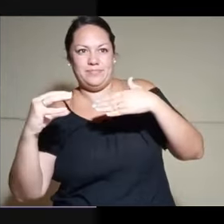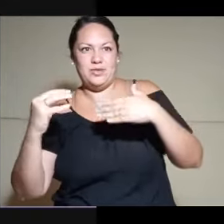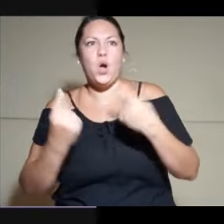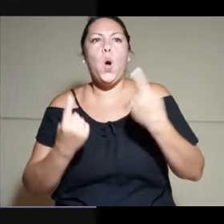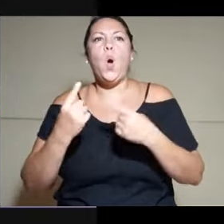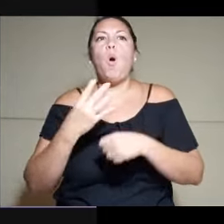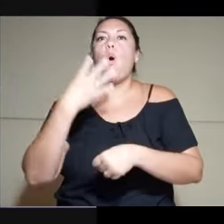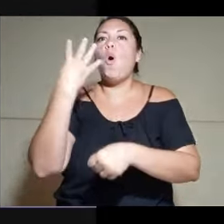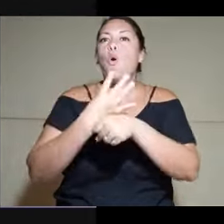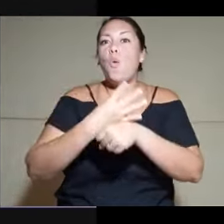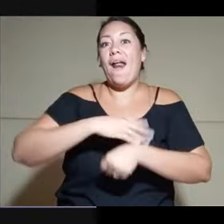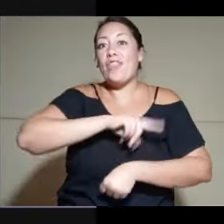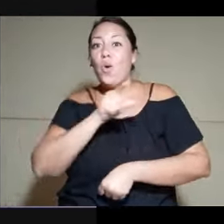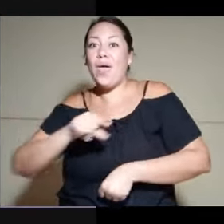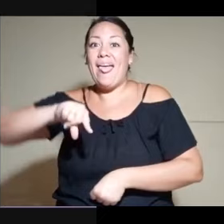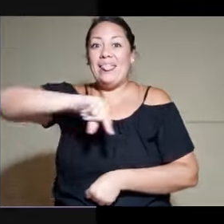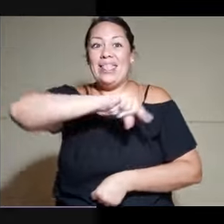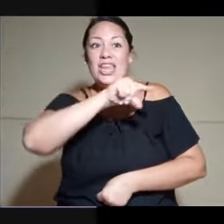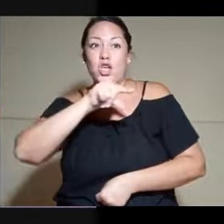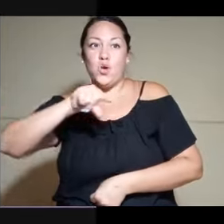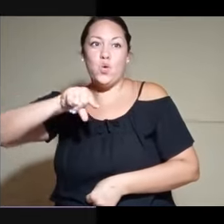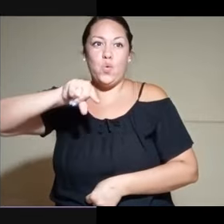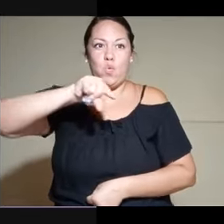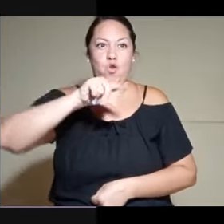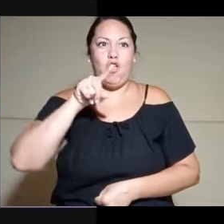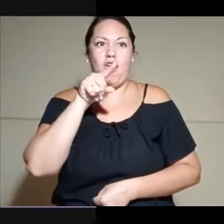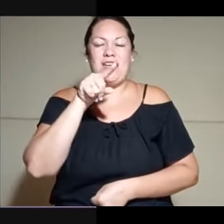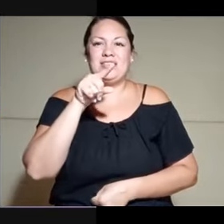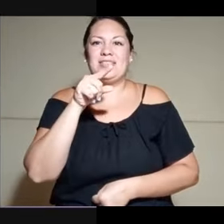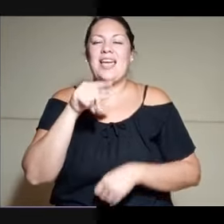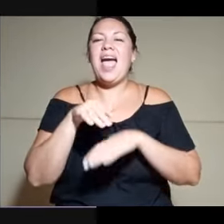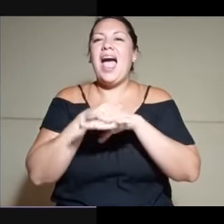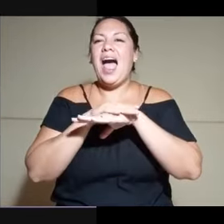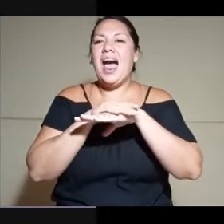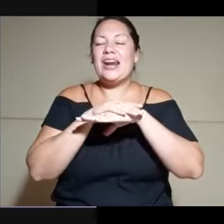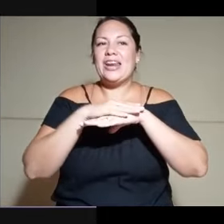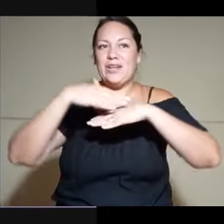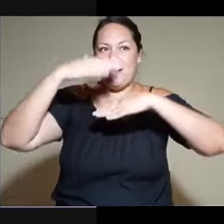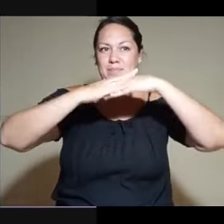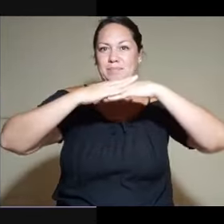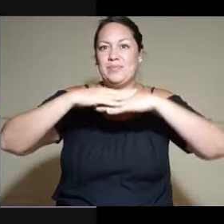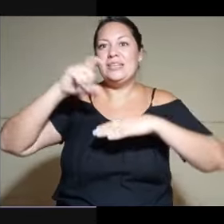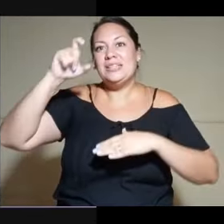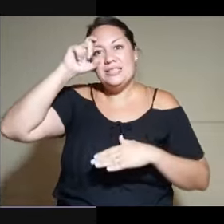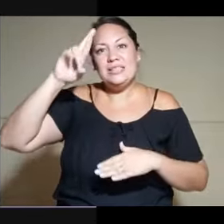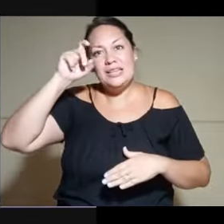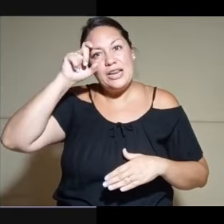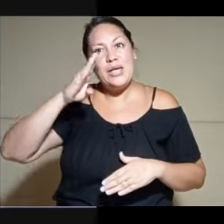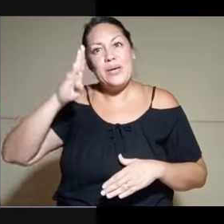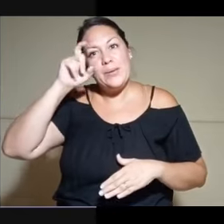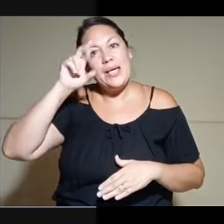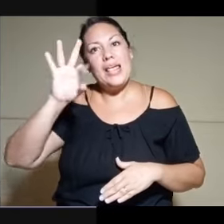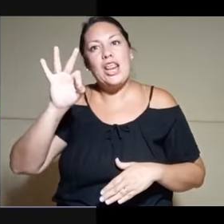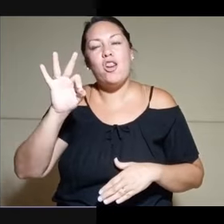posterior. Bulbo, protuberancia y mesencéfalo. ¿Ven? ¿Y esto qué es lo que era? El cuarto ventrículo. Muy bien, el cuarto ventrículo,